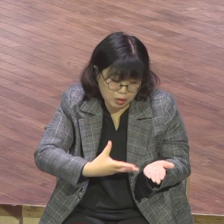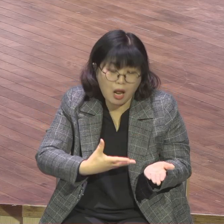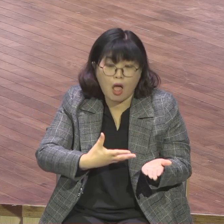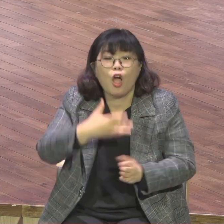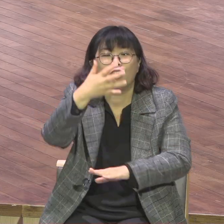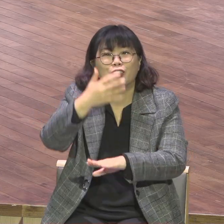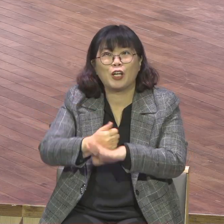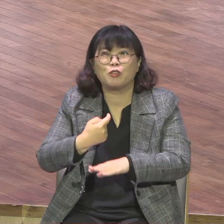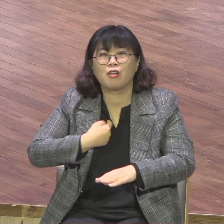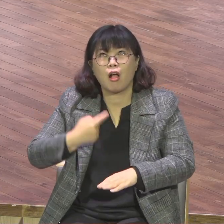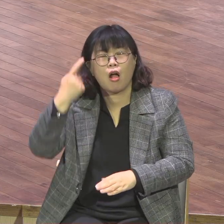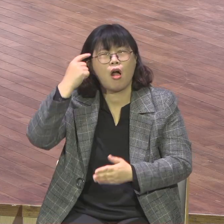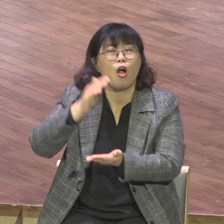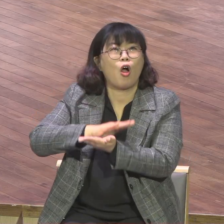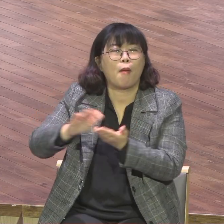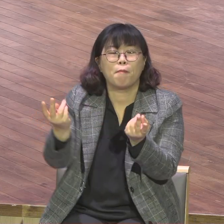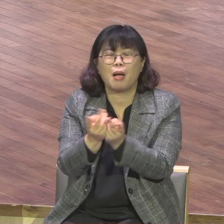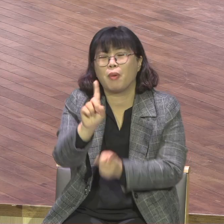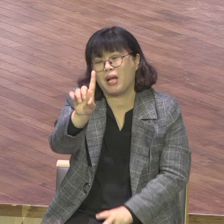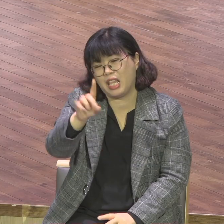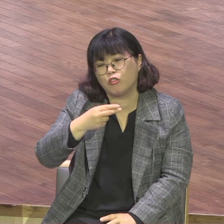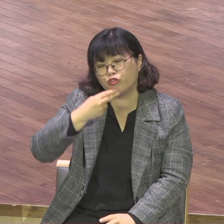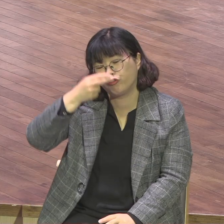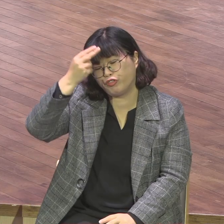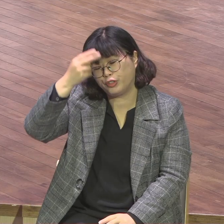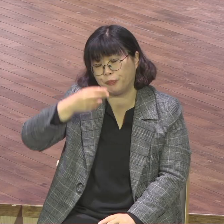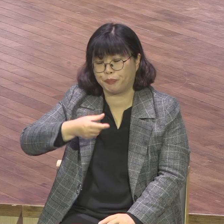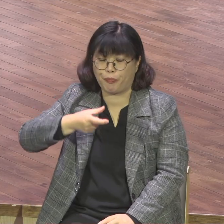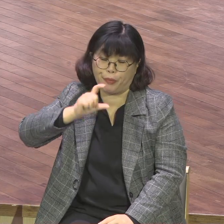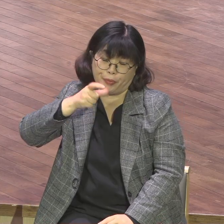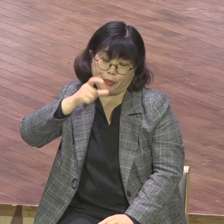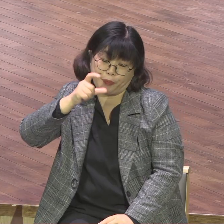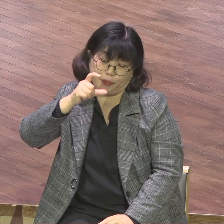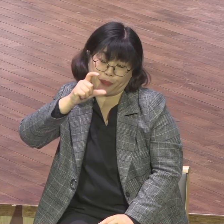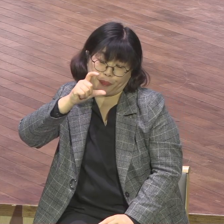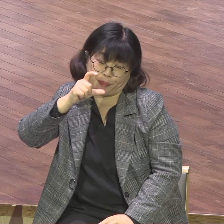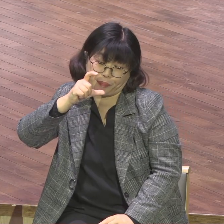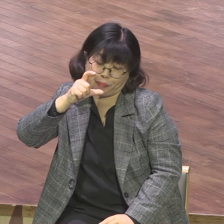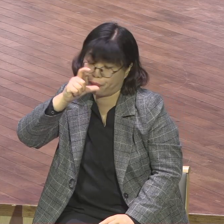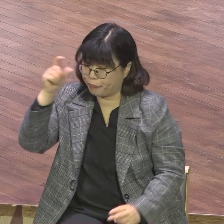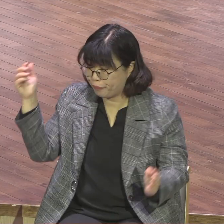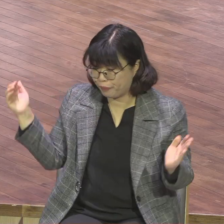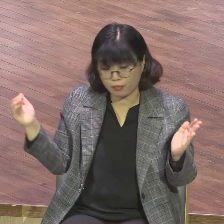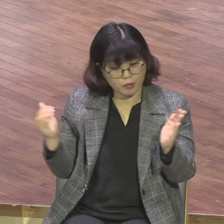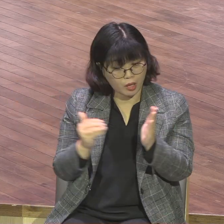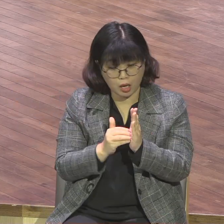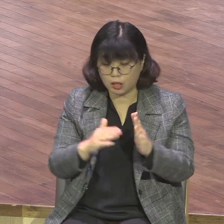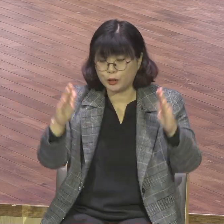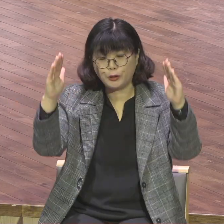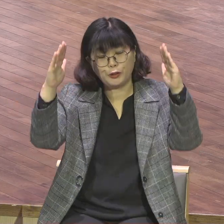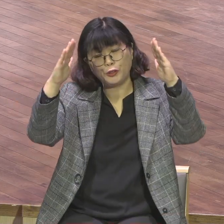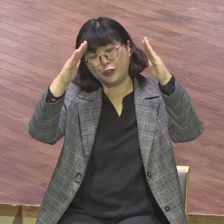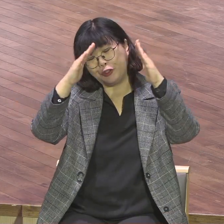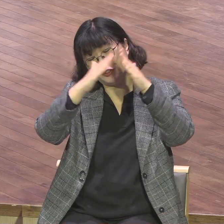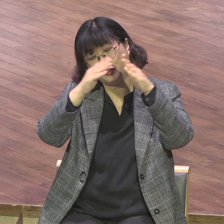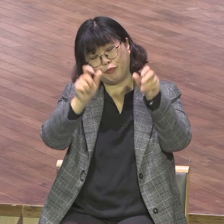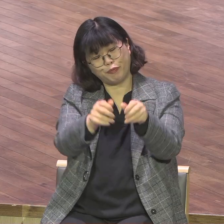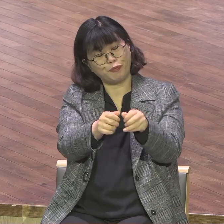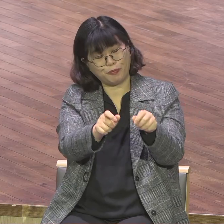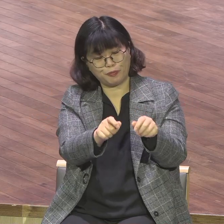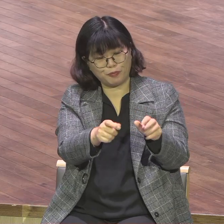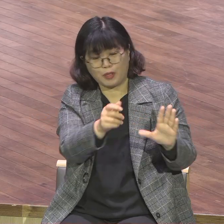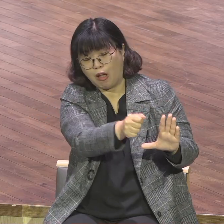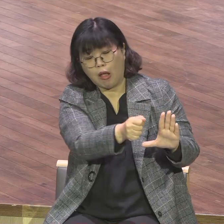기다려, 잠 안 자고 다 기다렸다가 오면 복국 딱 시원하게 끓여가지고 얼마나 술 마신다 고생을 그걸 해준대요.